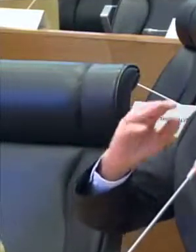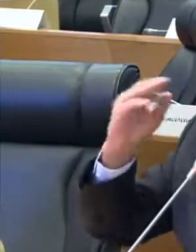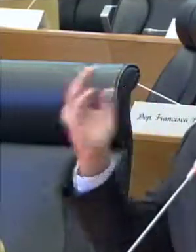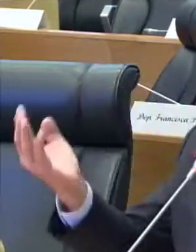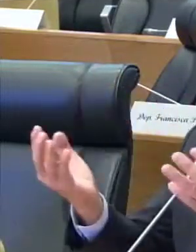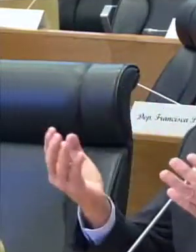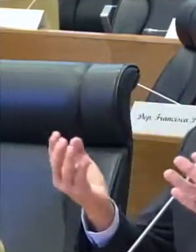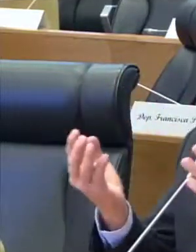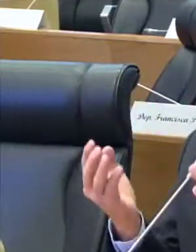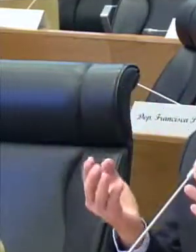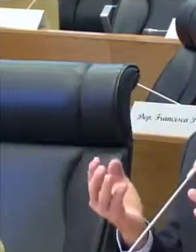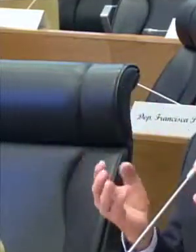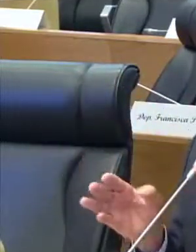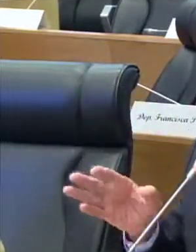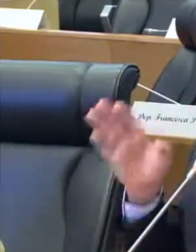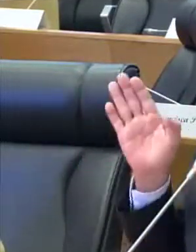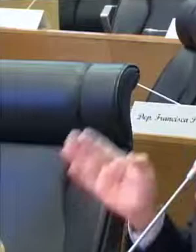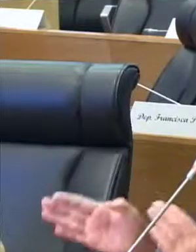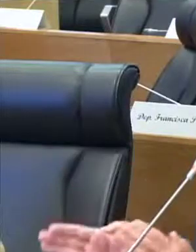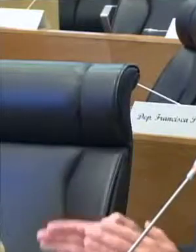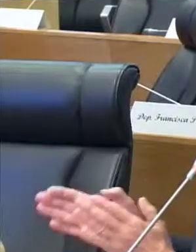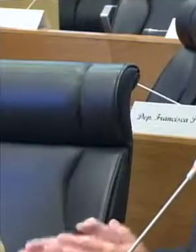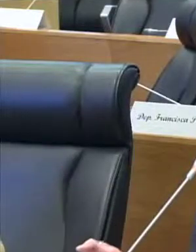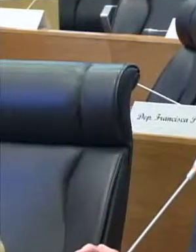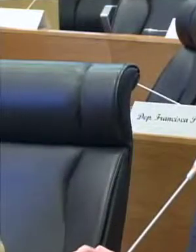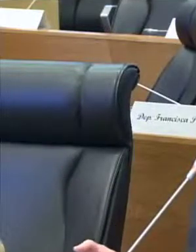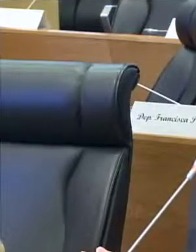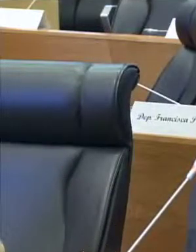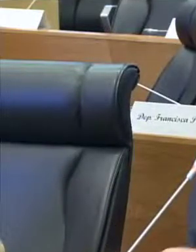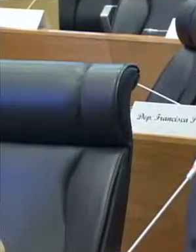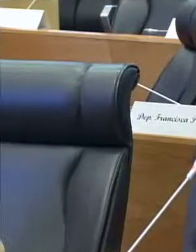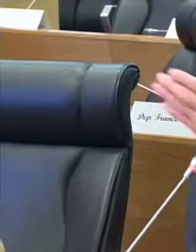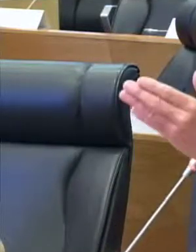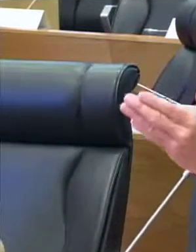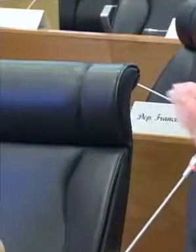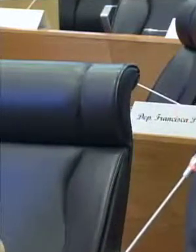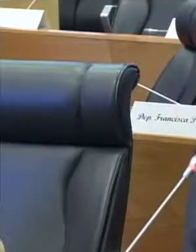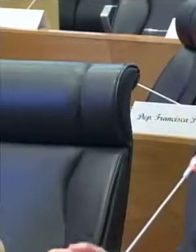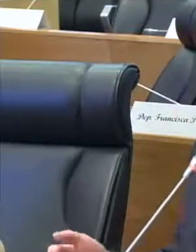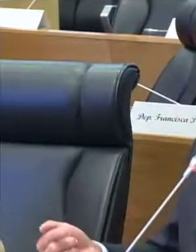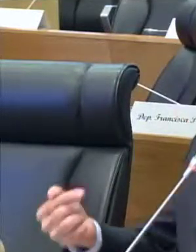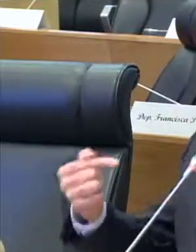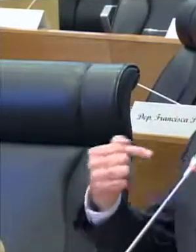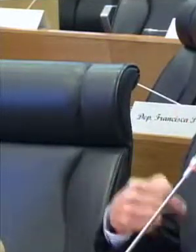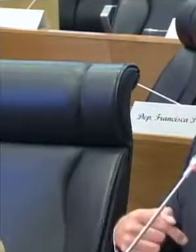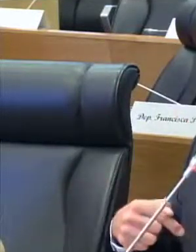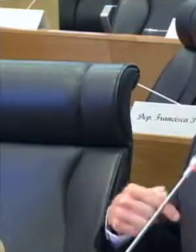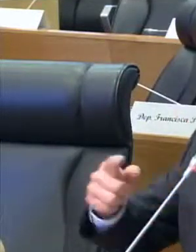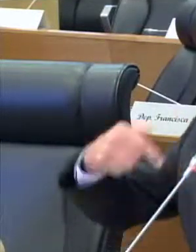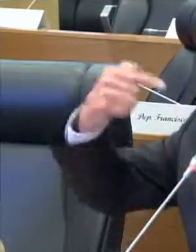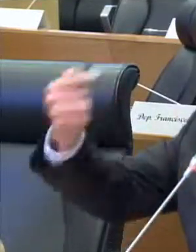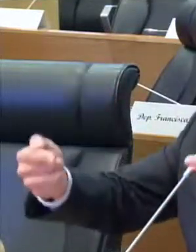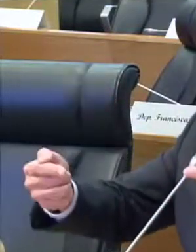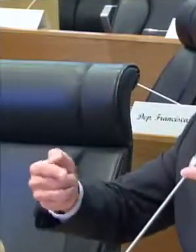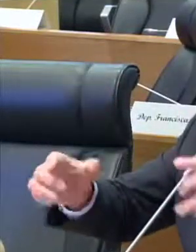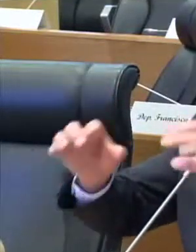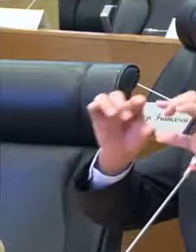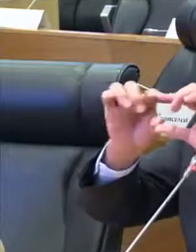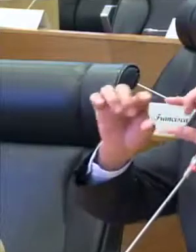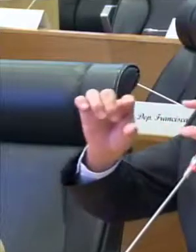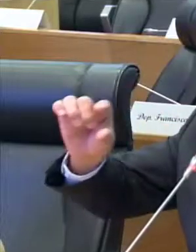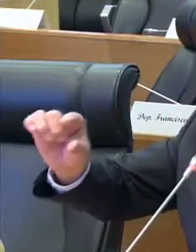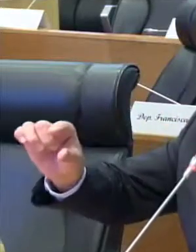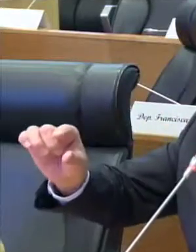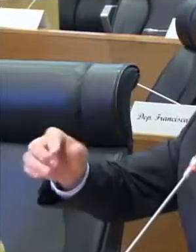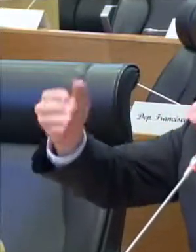uma universalização de ações e não isoladamente querer debitar o Estado. Eu não estou fazendo isso como líder do governo, eu estou lhe respondendo isso